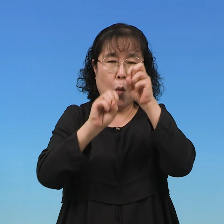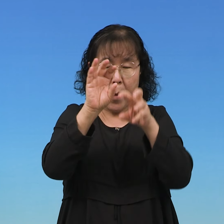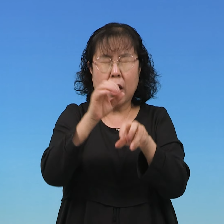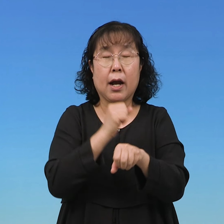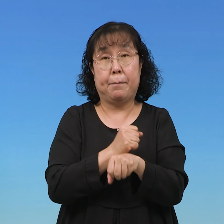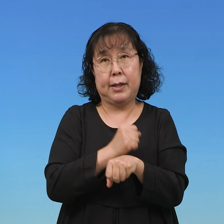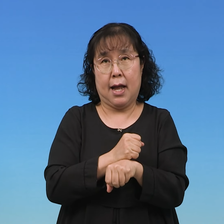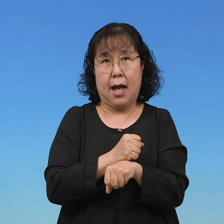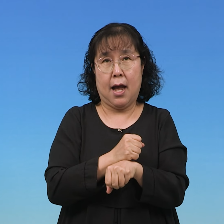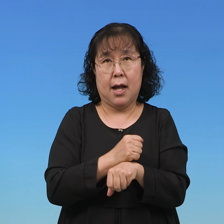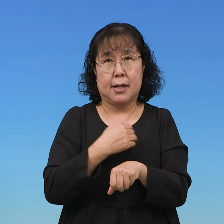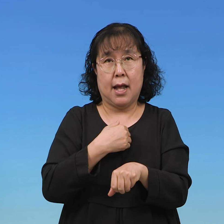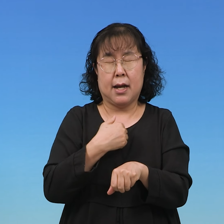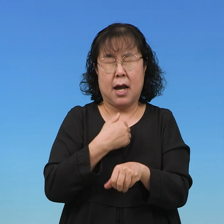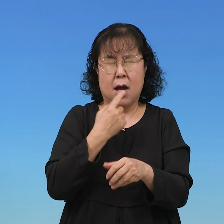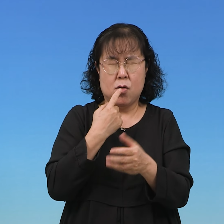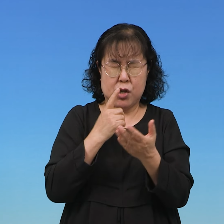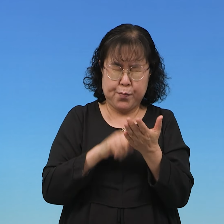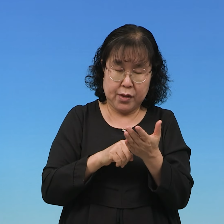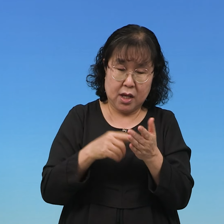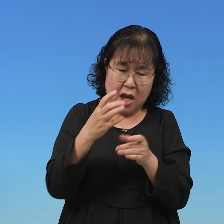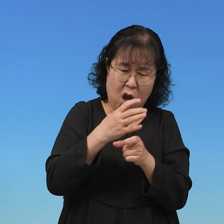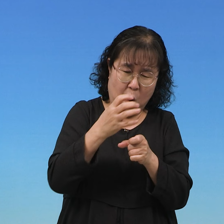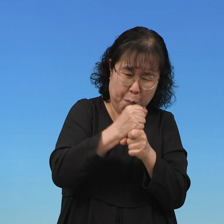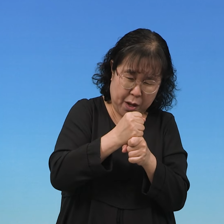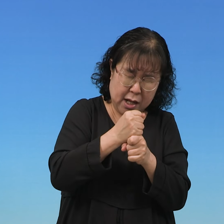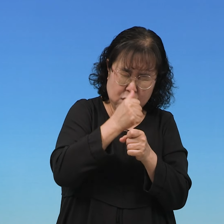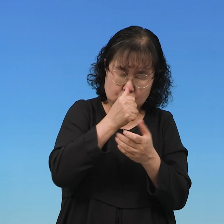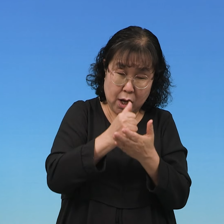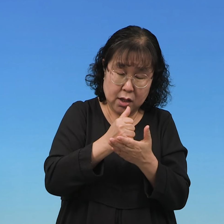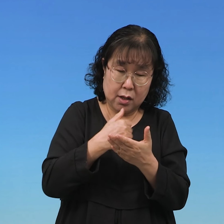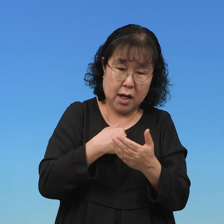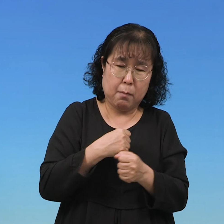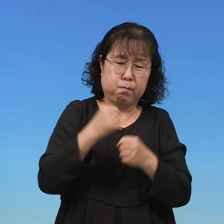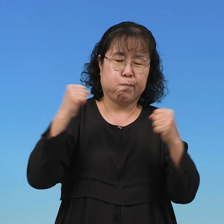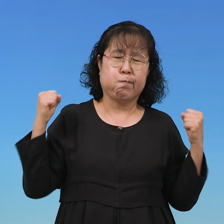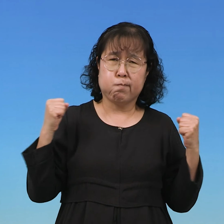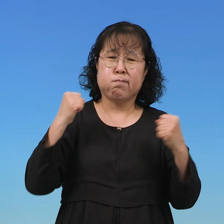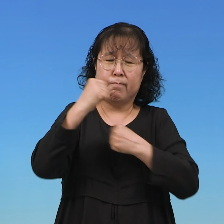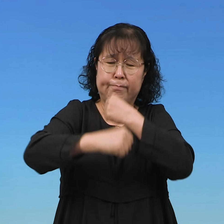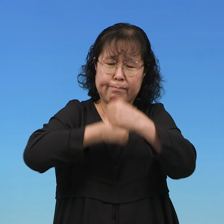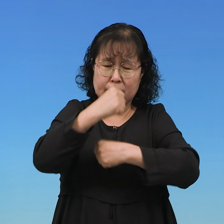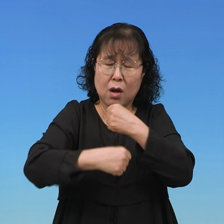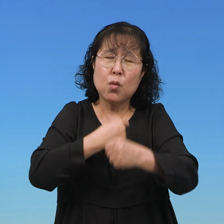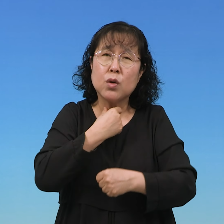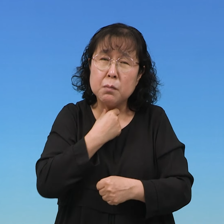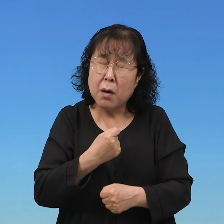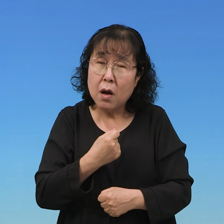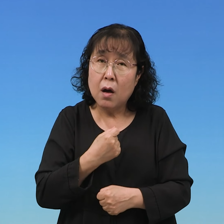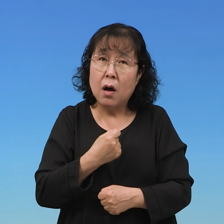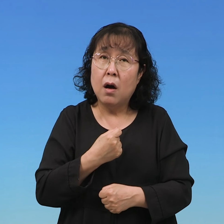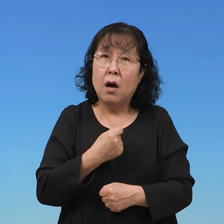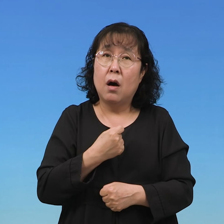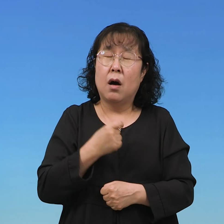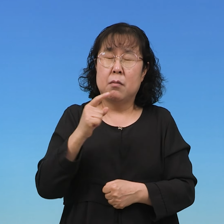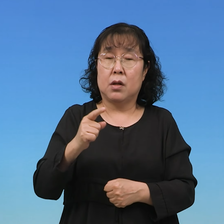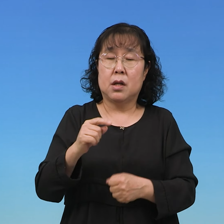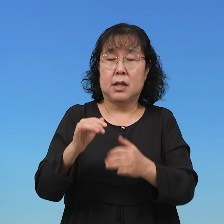우리가요 정말 얽매이기 쉬운 죄에서 좀 벗어나기를 원하지 않습니까? 그러면